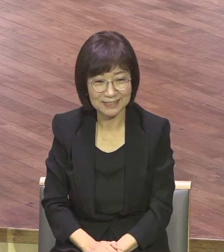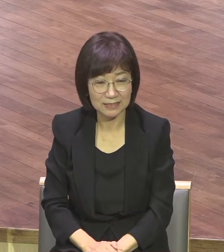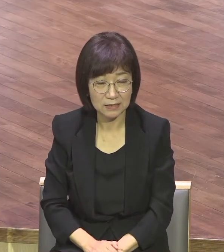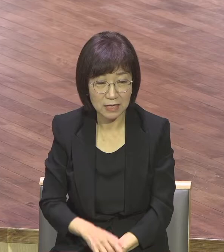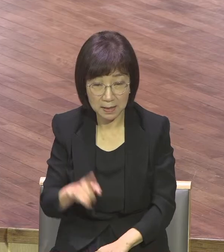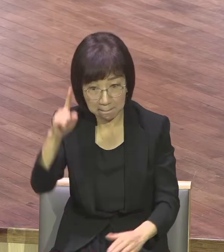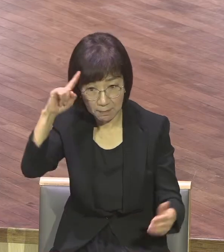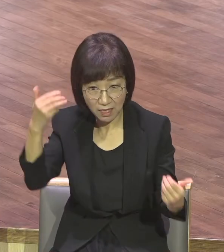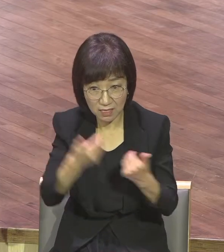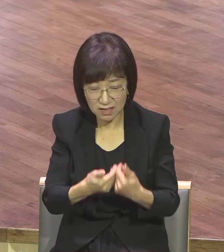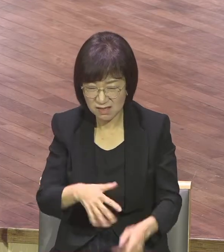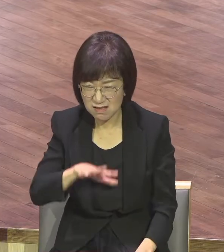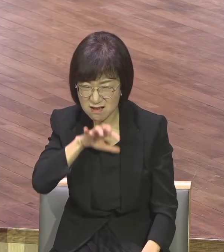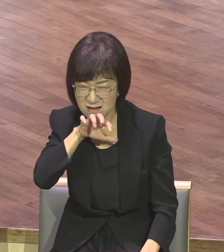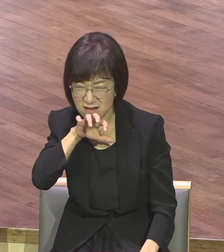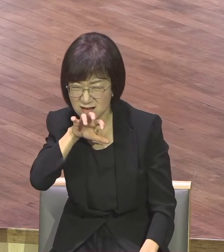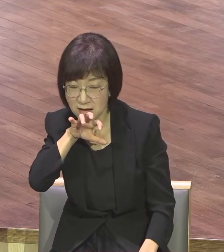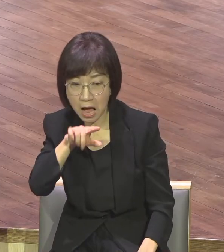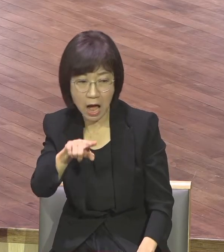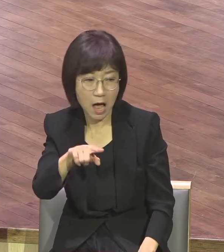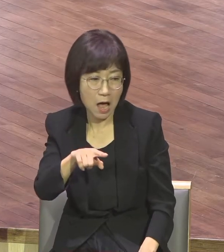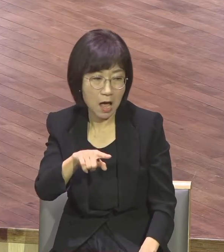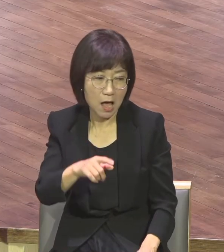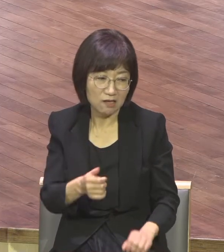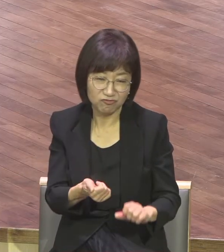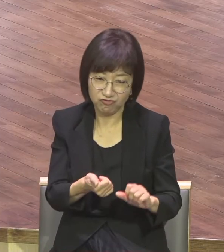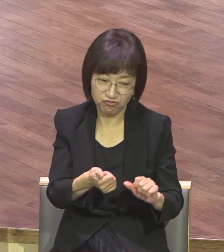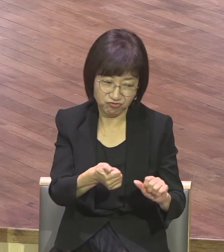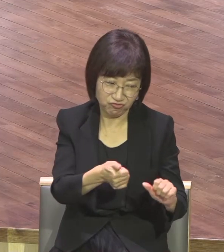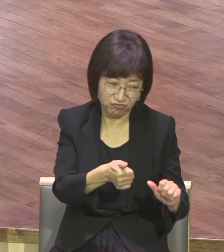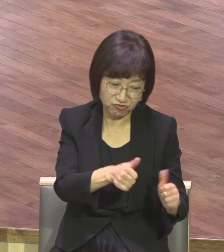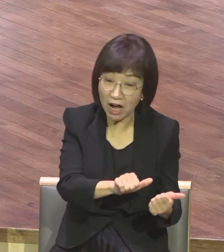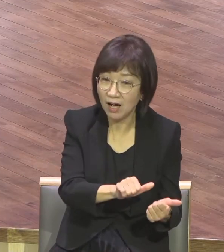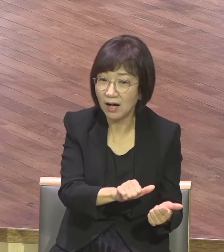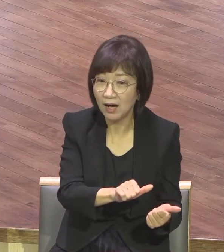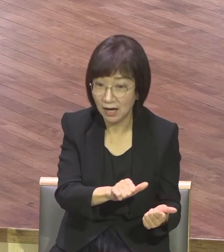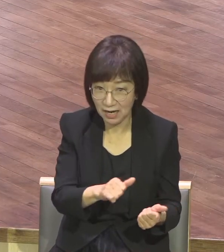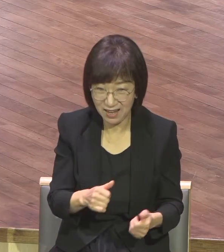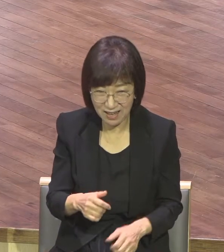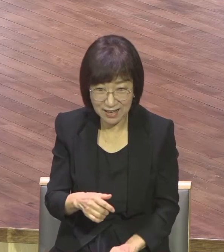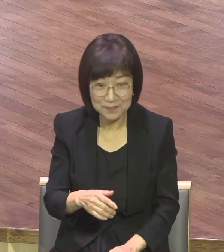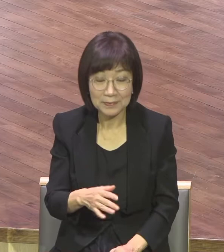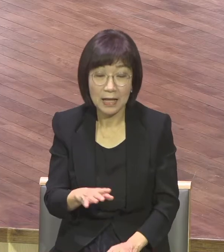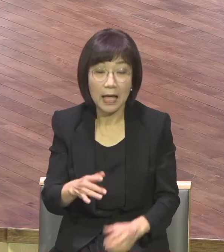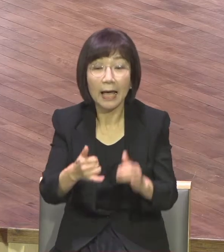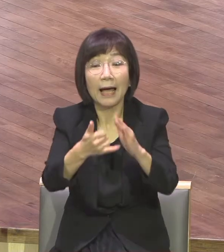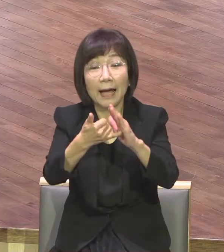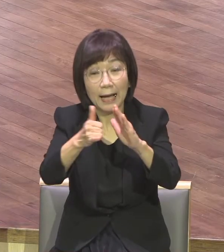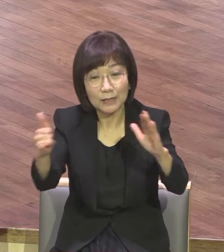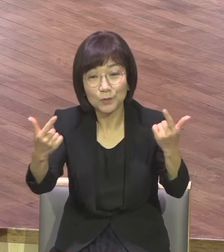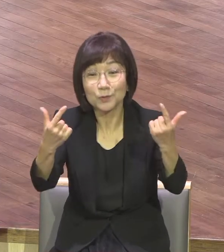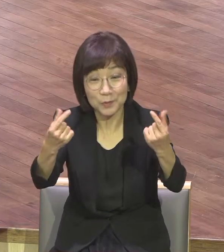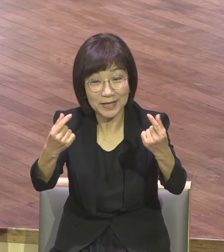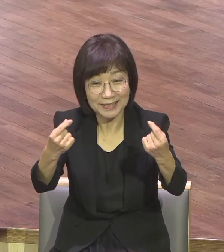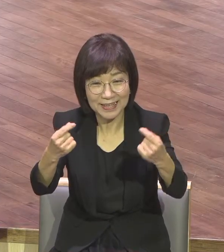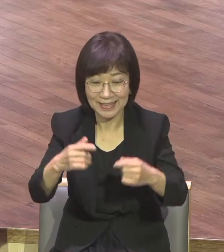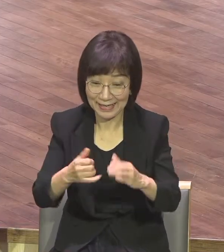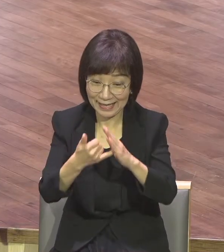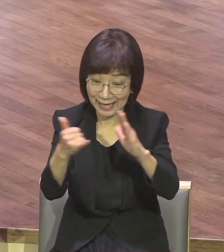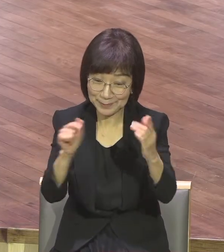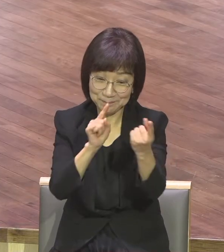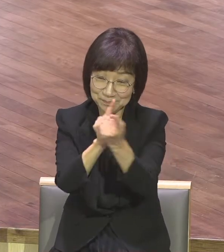반대로 불평은 생명 죽이는 거예요. 감사는 생명 살리는 거예요. 여러분 가족들도 마찬가지. 가족들도 모였을